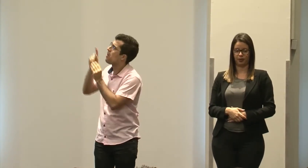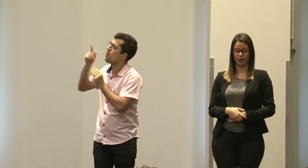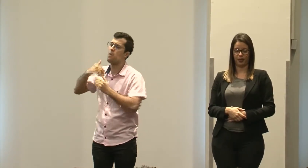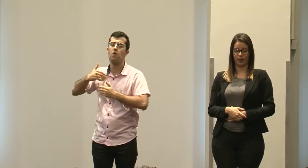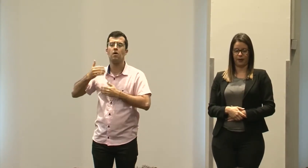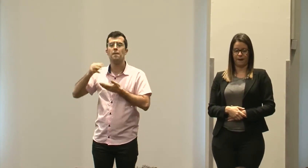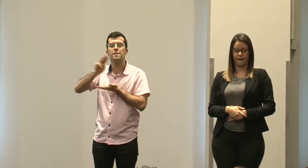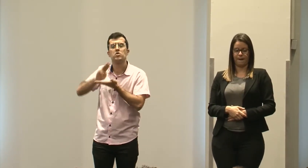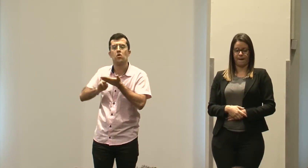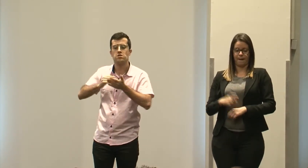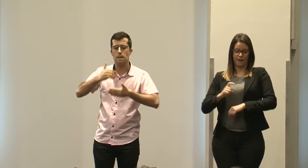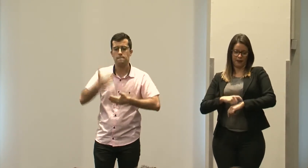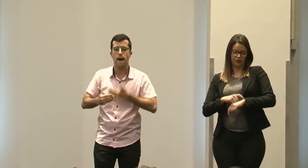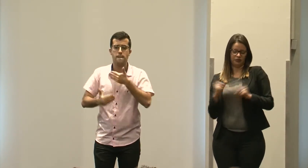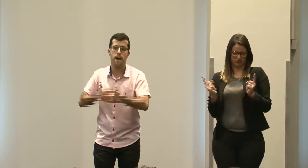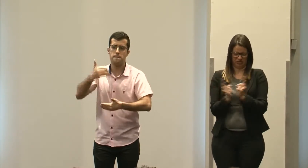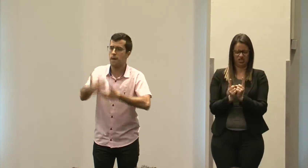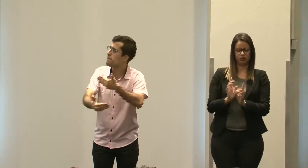Libras.